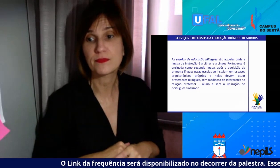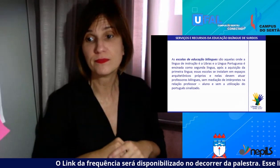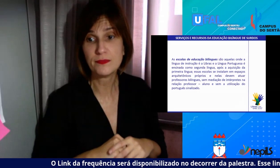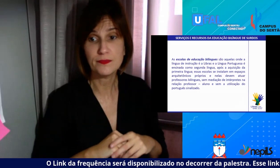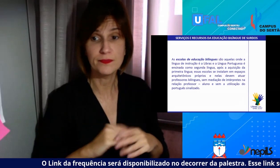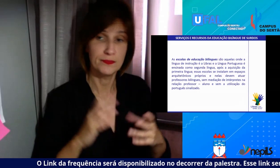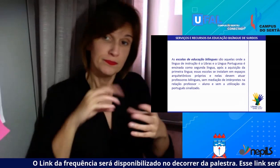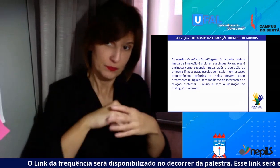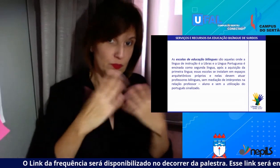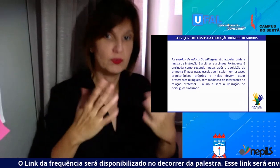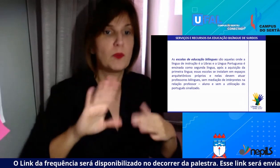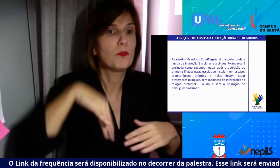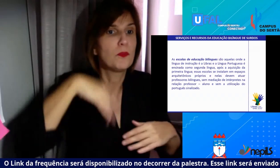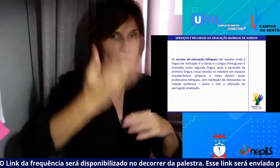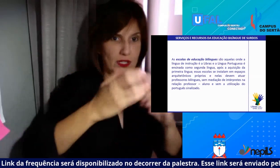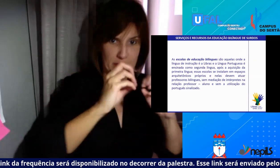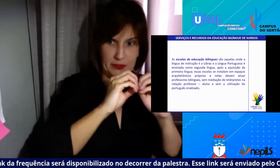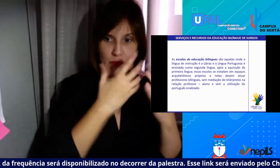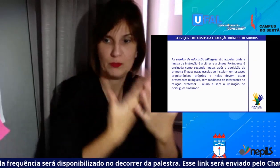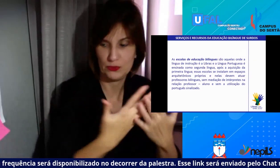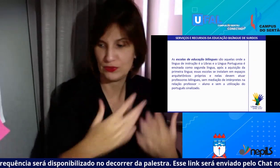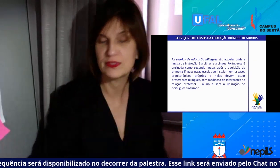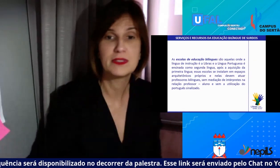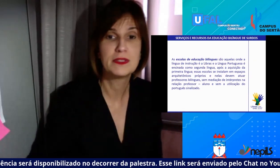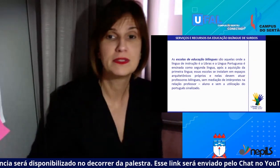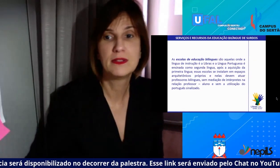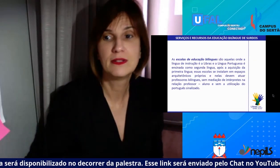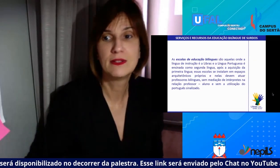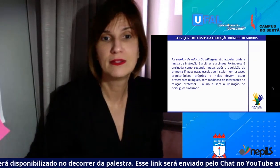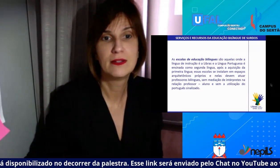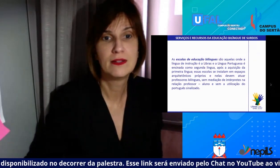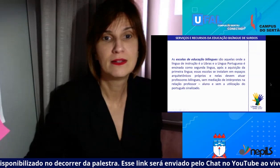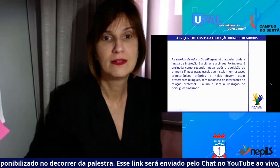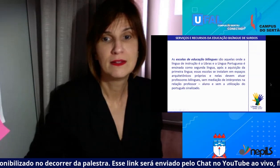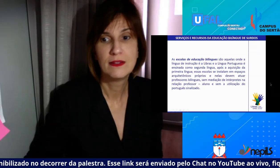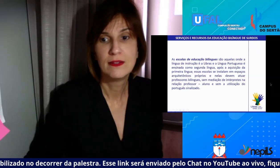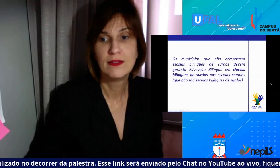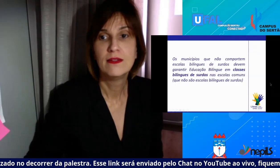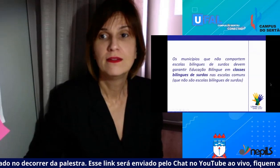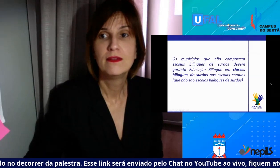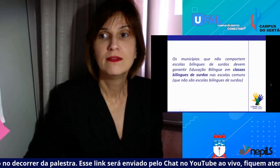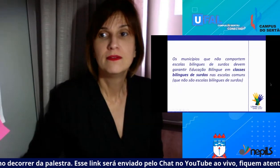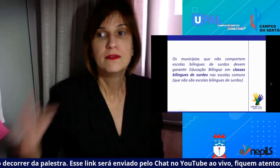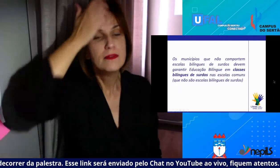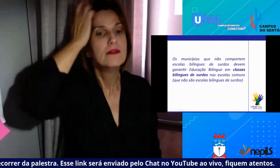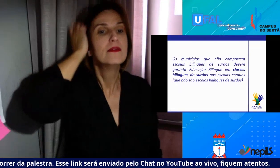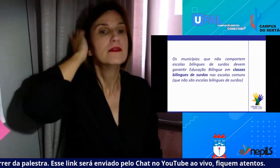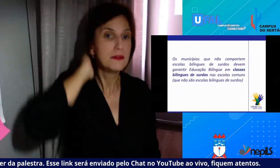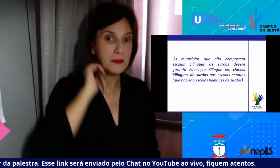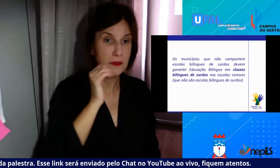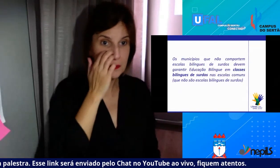essas informações cheguem às crianças para saber de situações como essa pandemia que estamos vivendo atualmente, por exemplo.